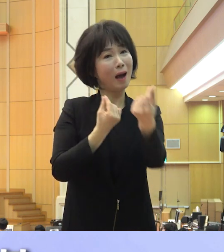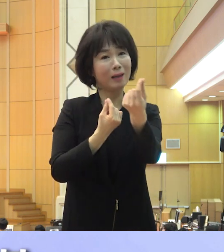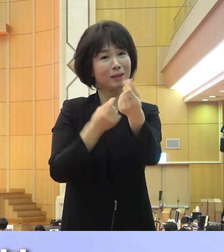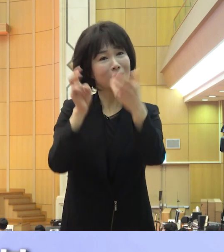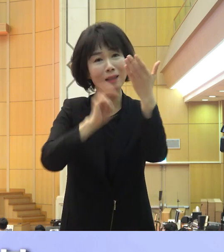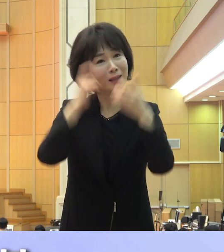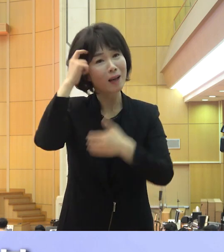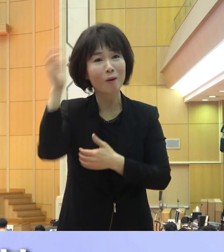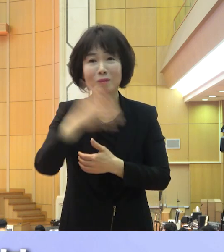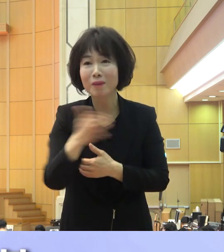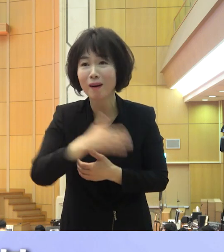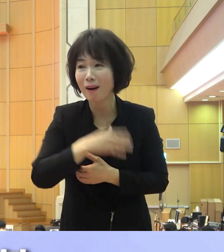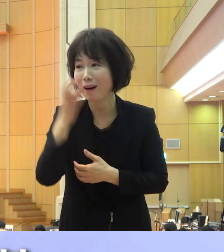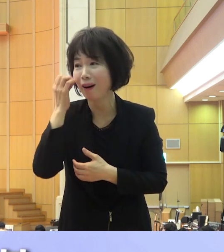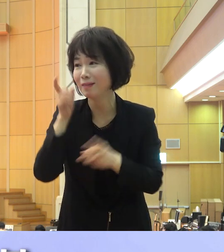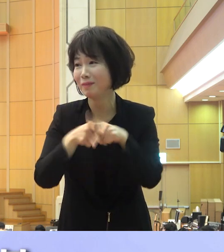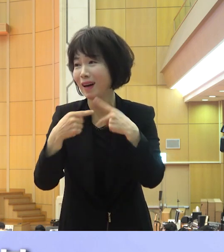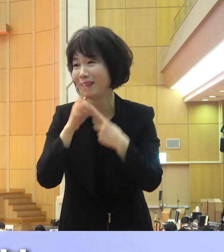그래서